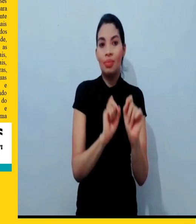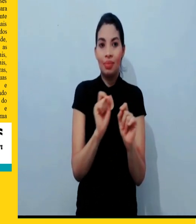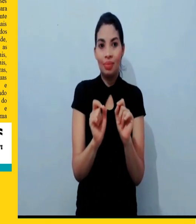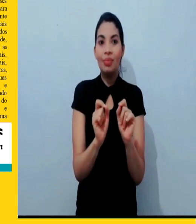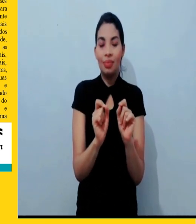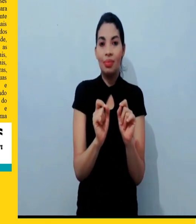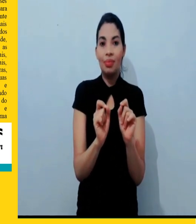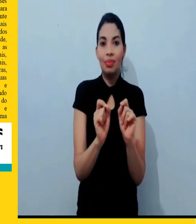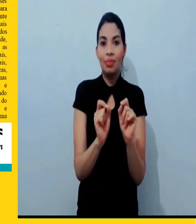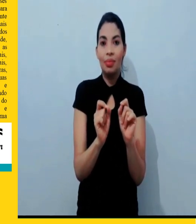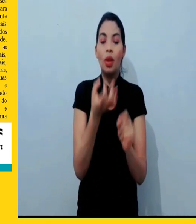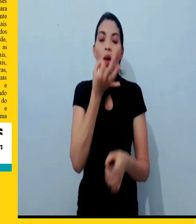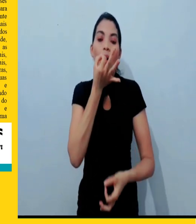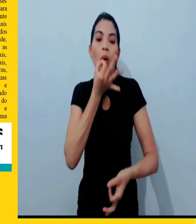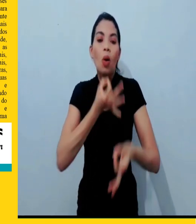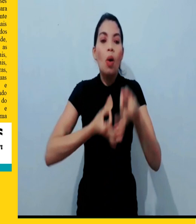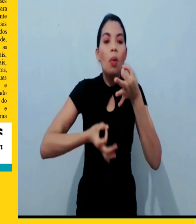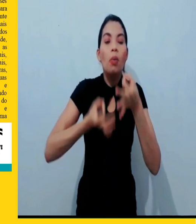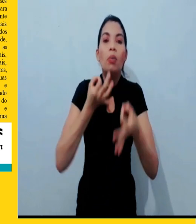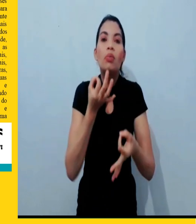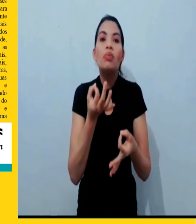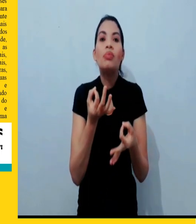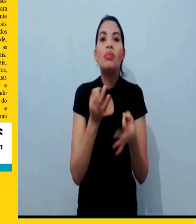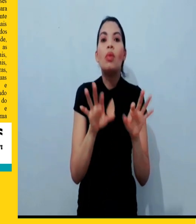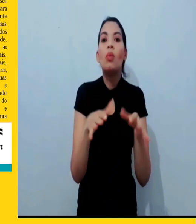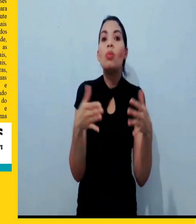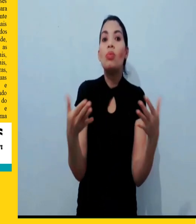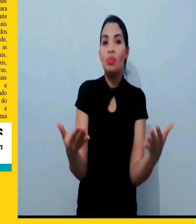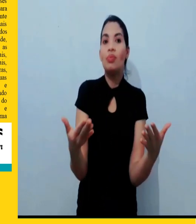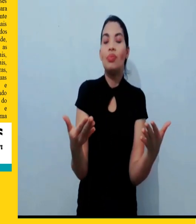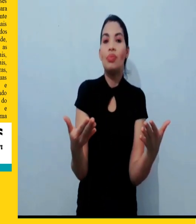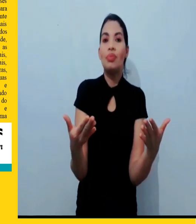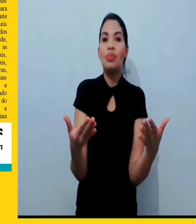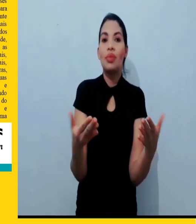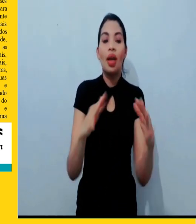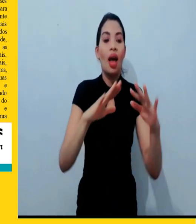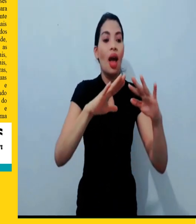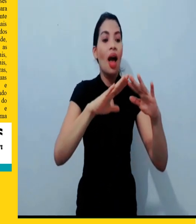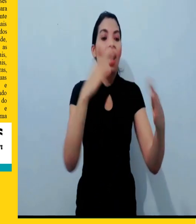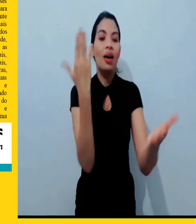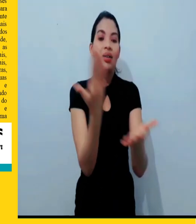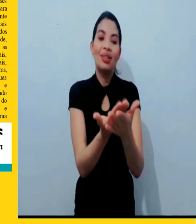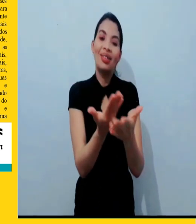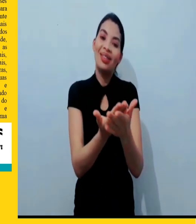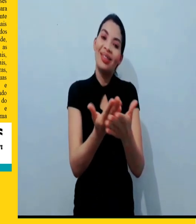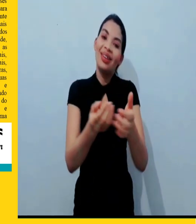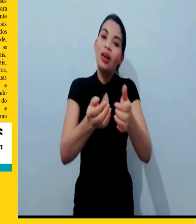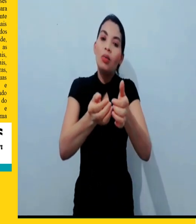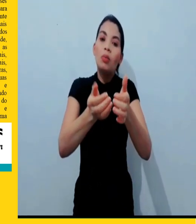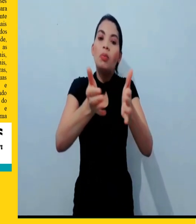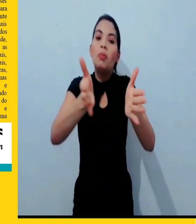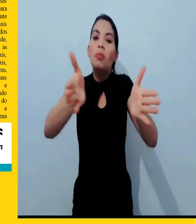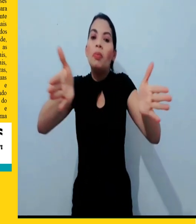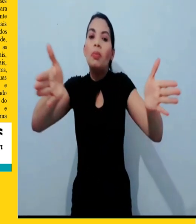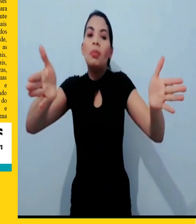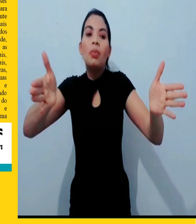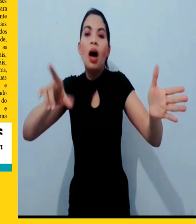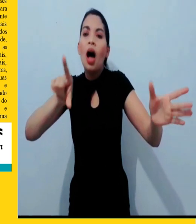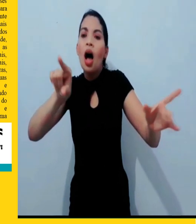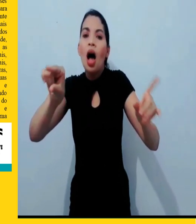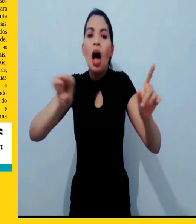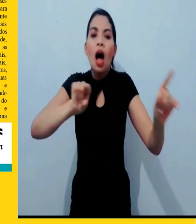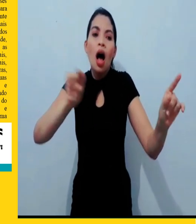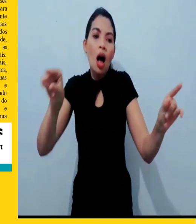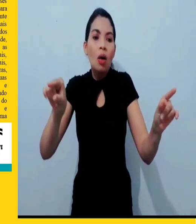Filho, 2012, página 19, afirma que abrir a escola para todos não é